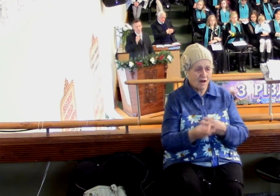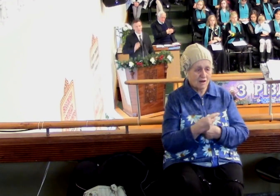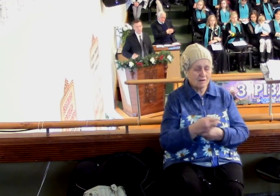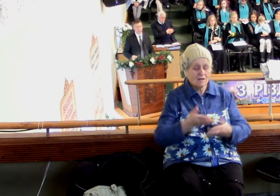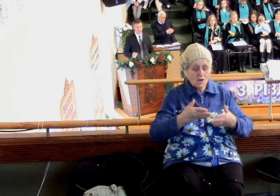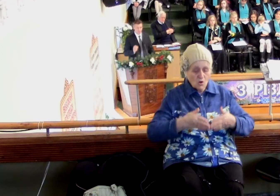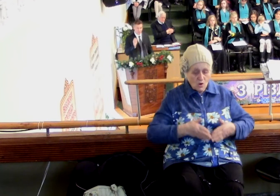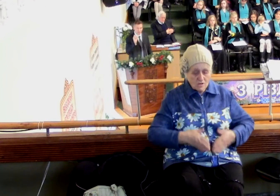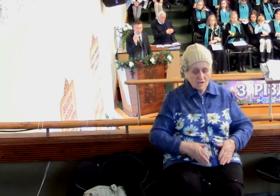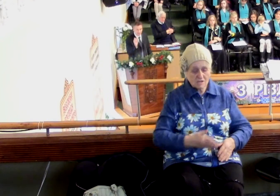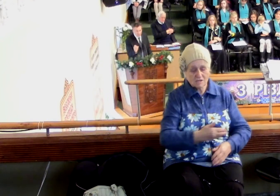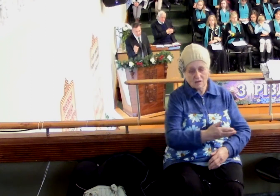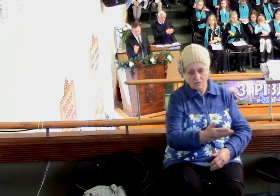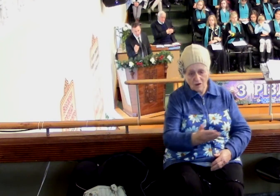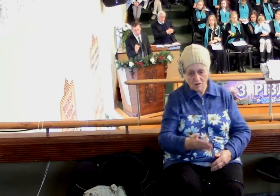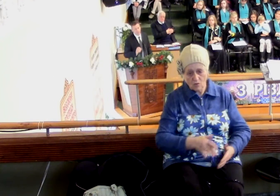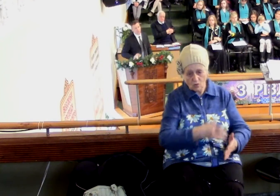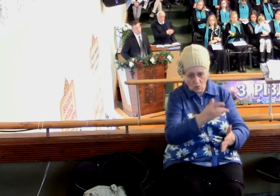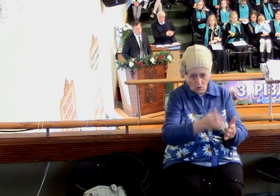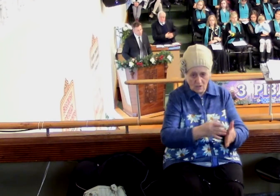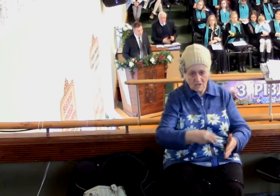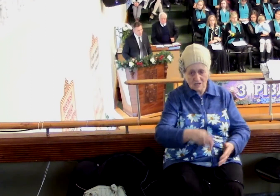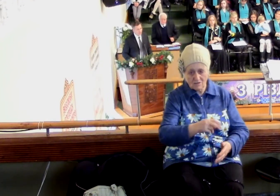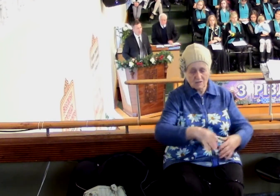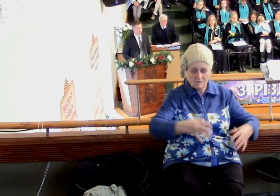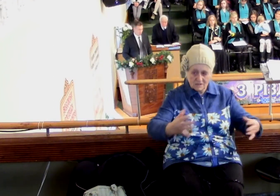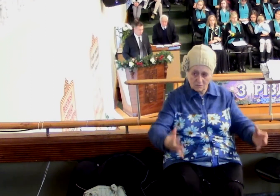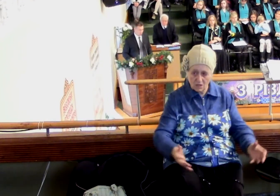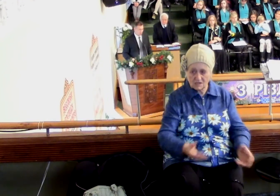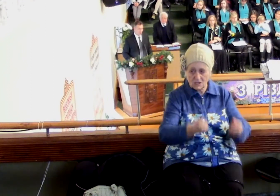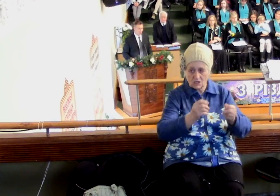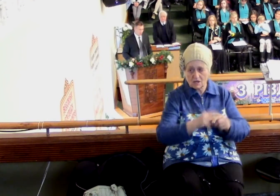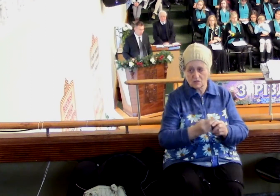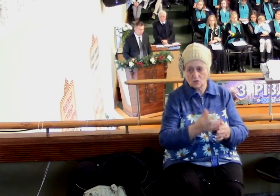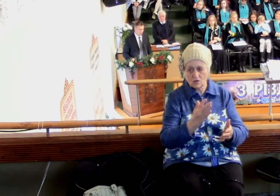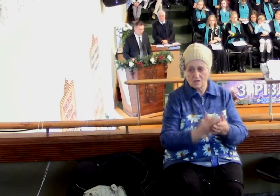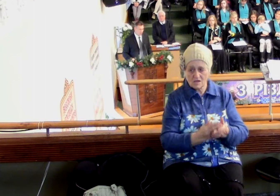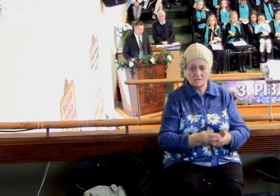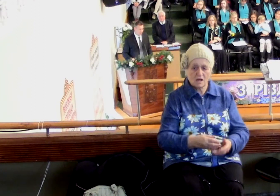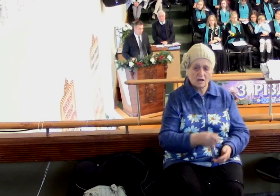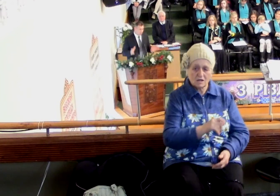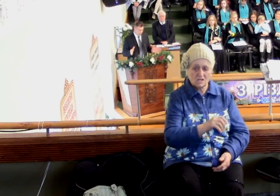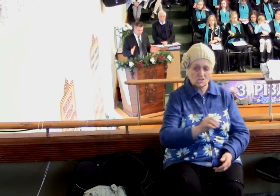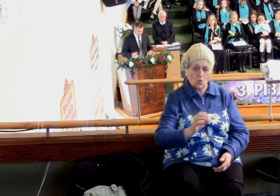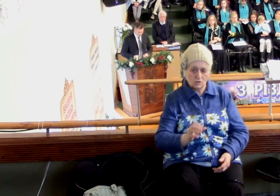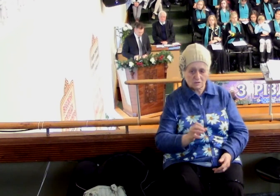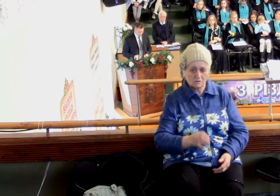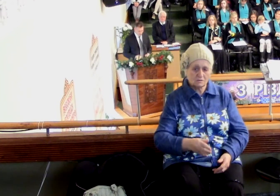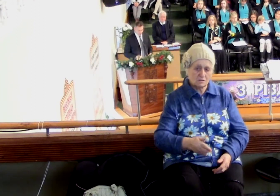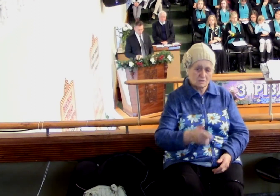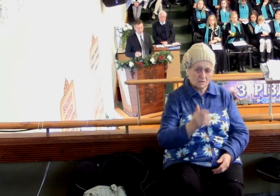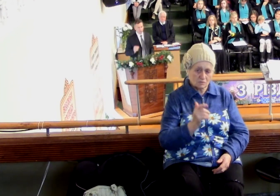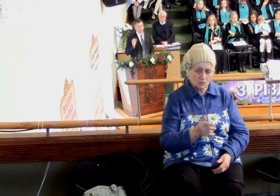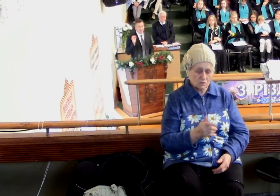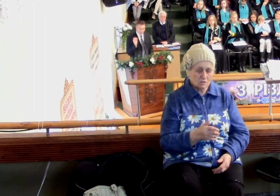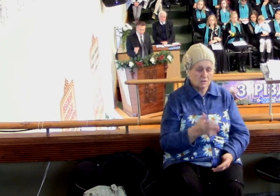в городе Давидовом, Спаситель, который есть Христос Господь. Вот почему, братья